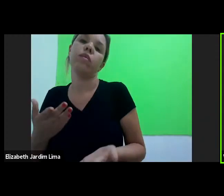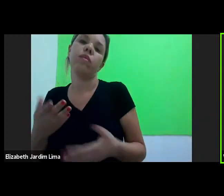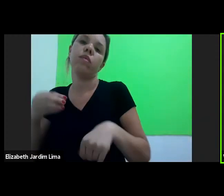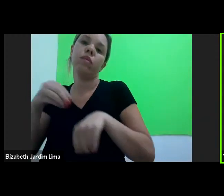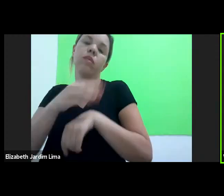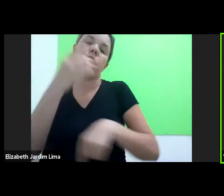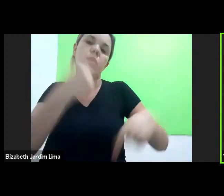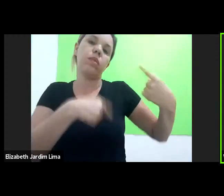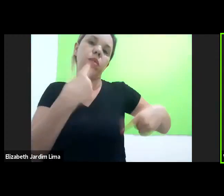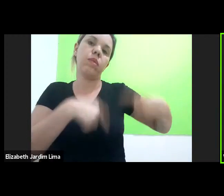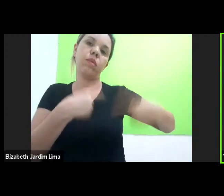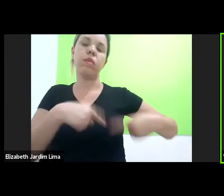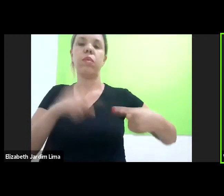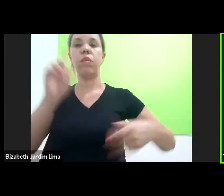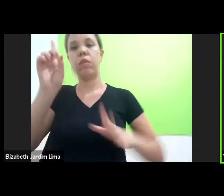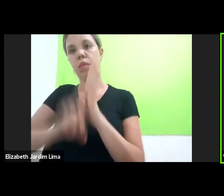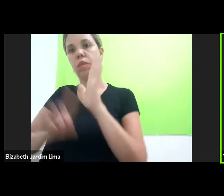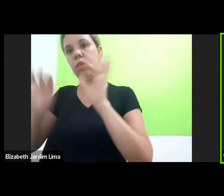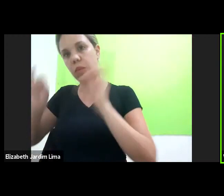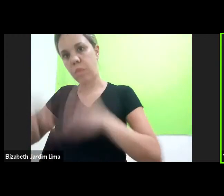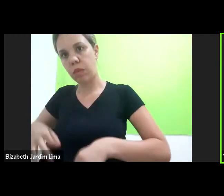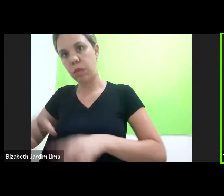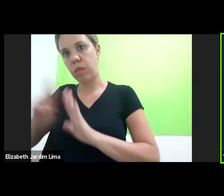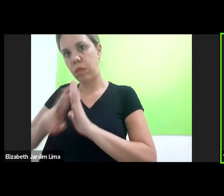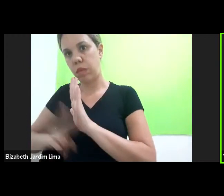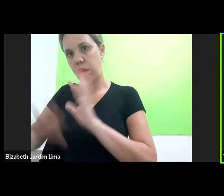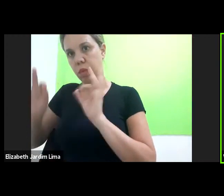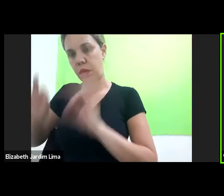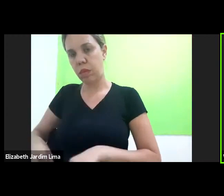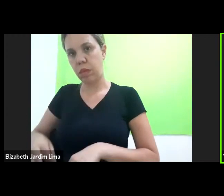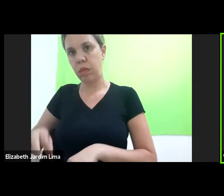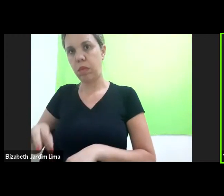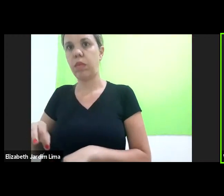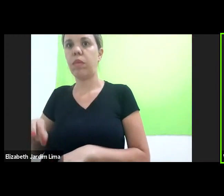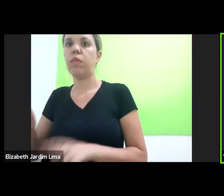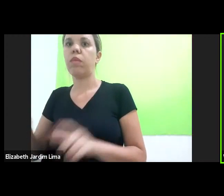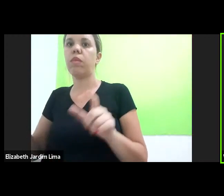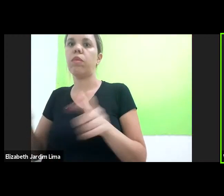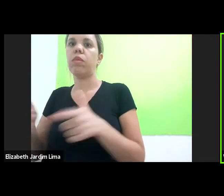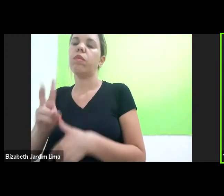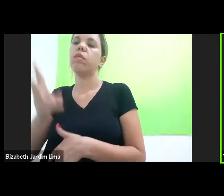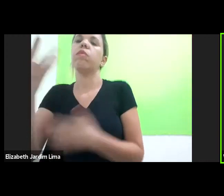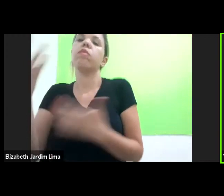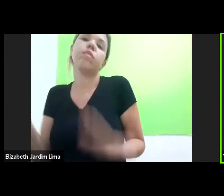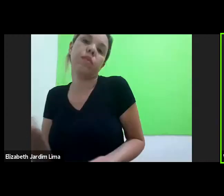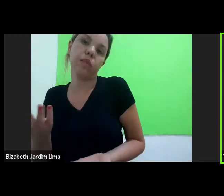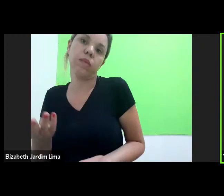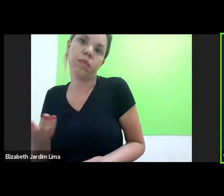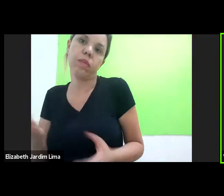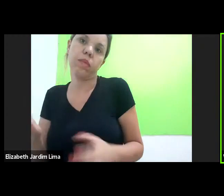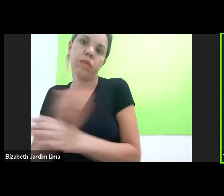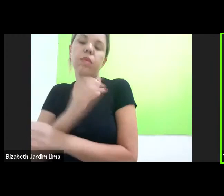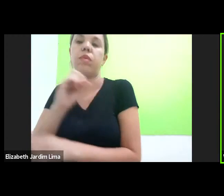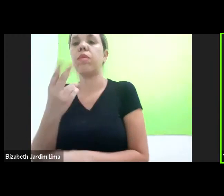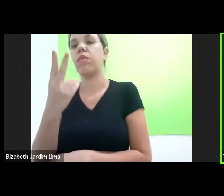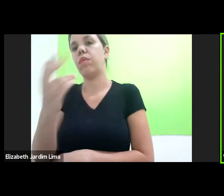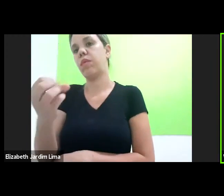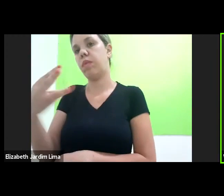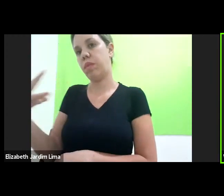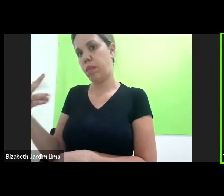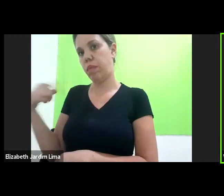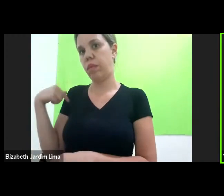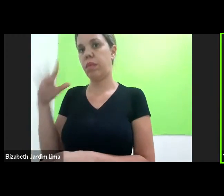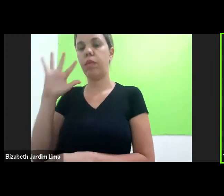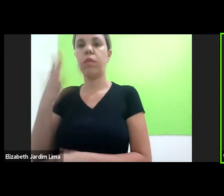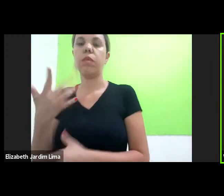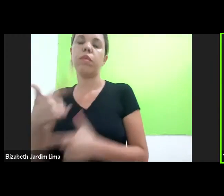se esse direito, essa norma era de eficácia plena ou de eficácia contida. Em 2003, então, para resolver a